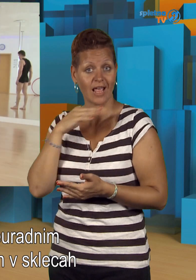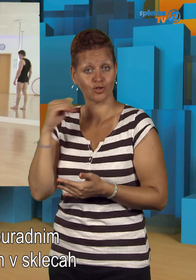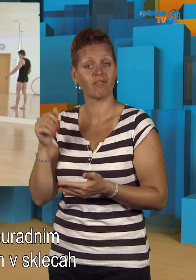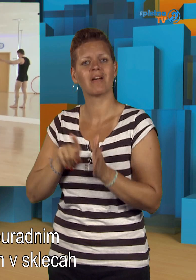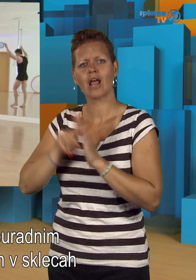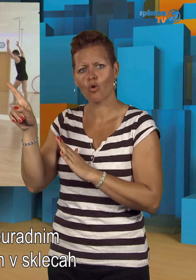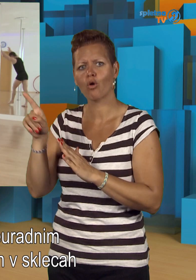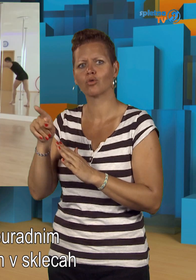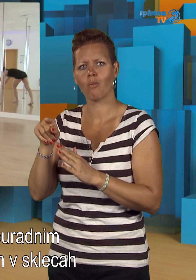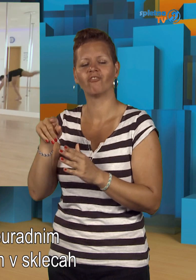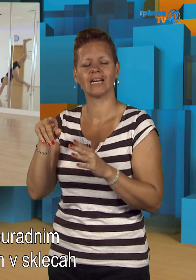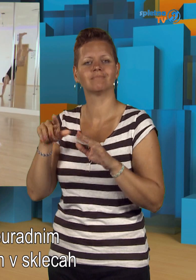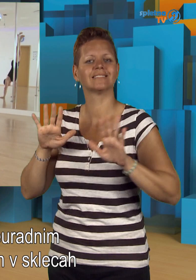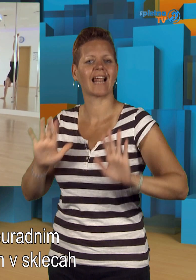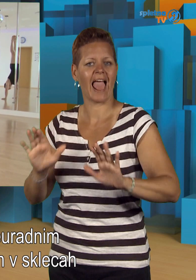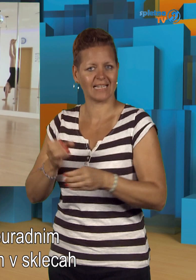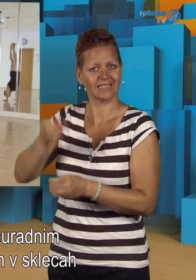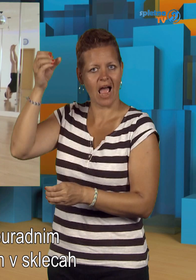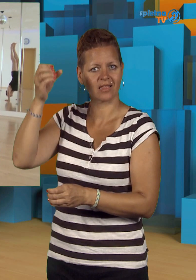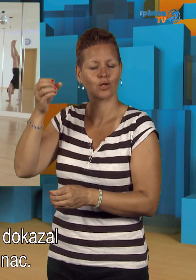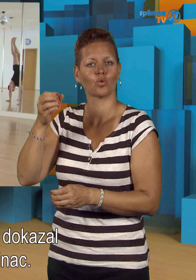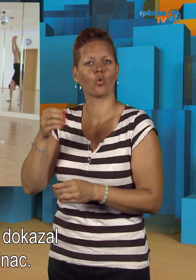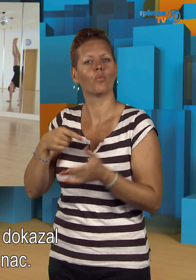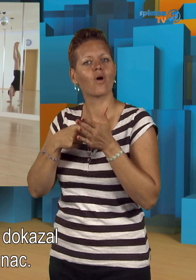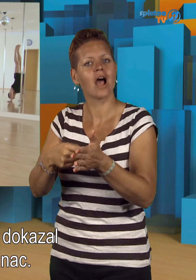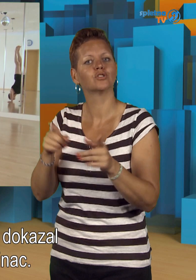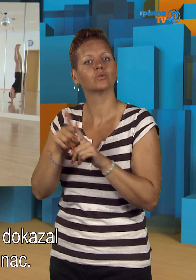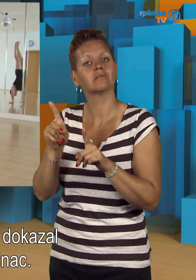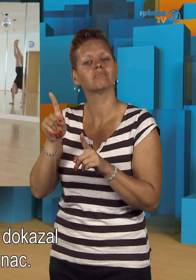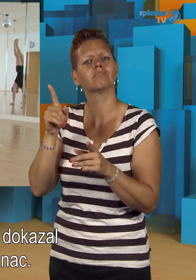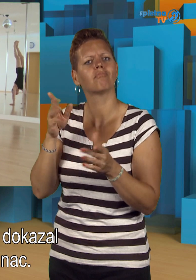na drogu pokazal in dokazal tudi Tomi Mihičinac.